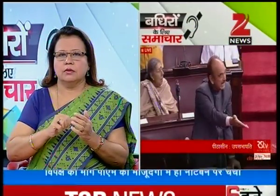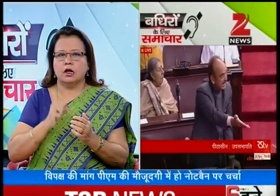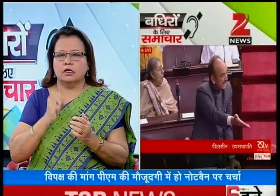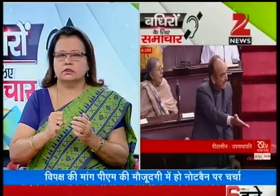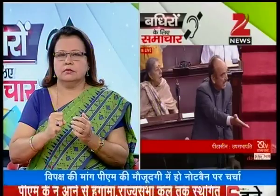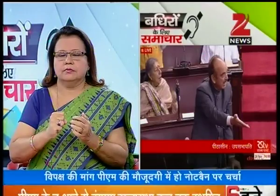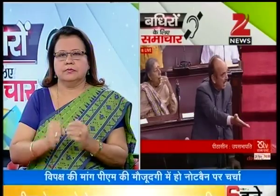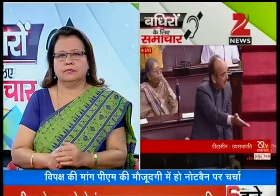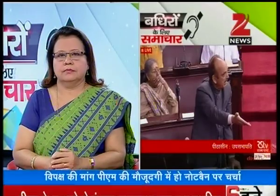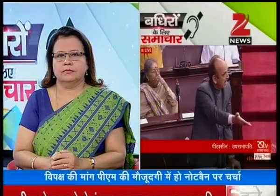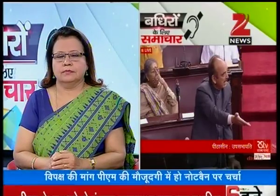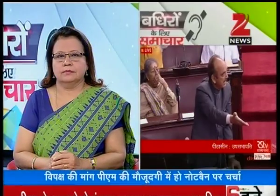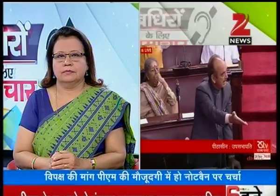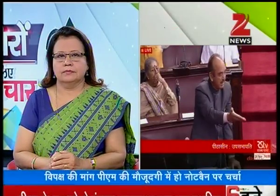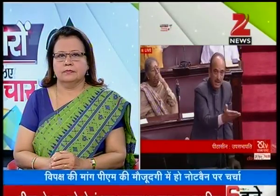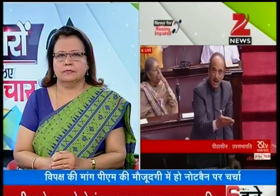पर पड़ा